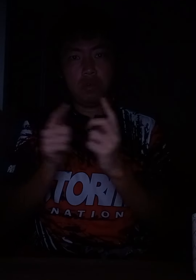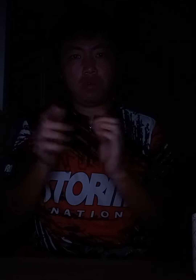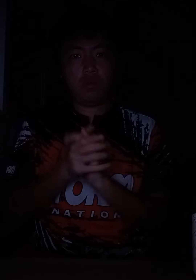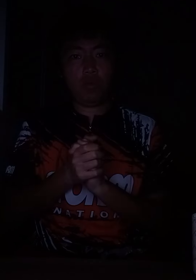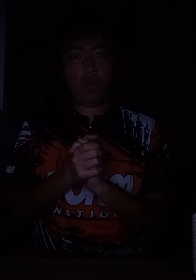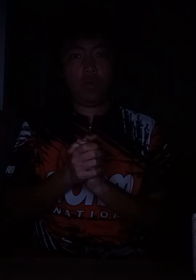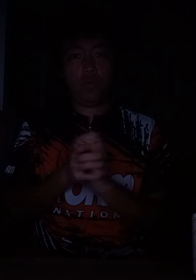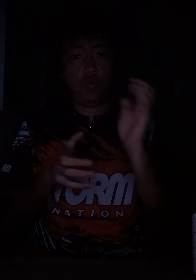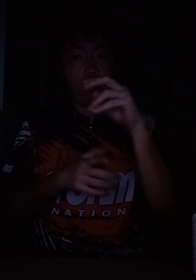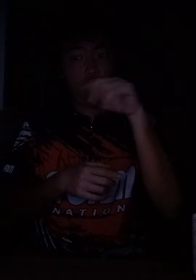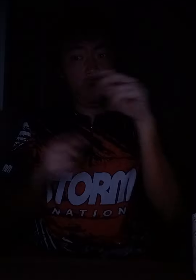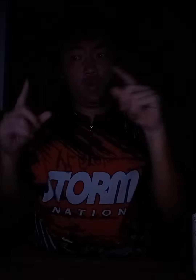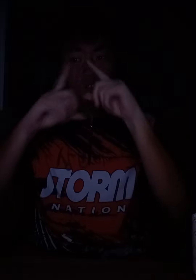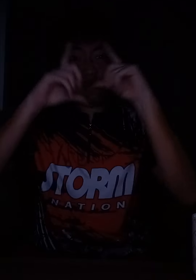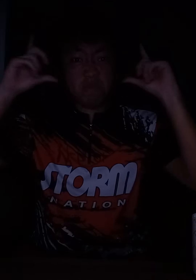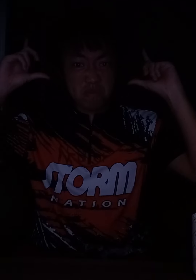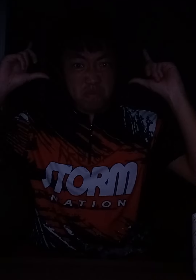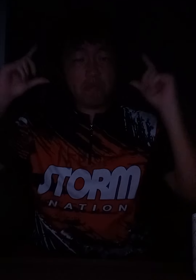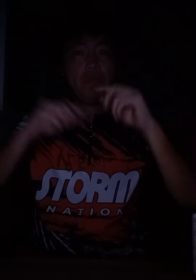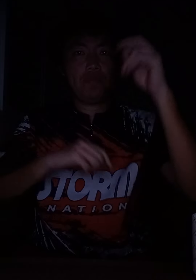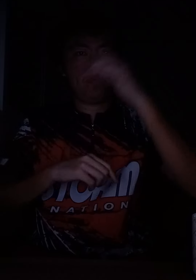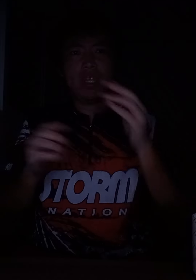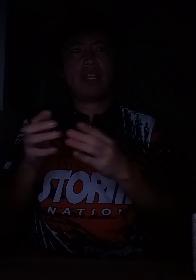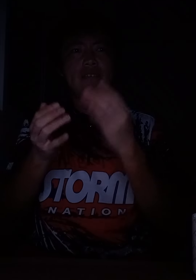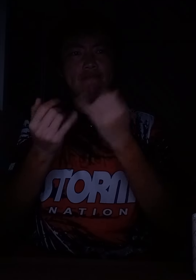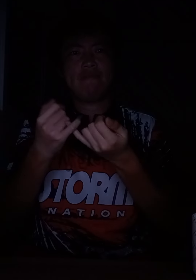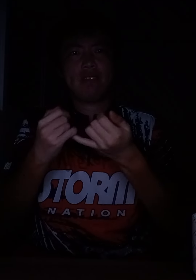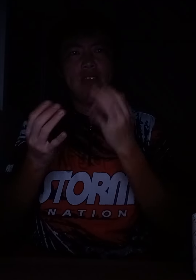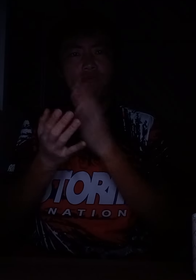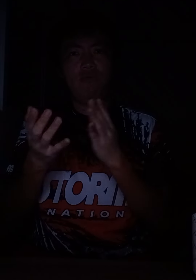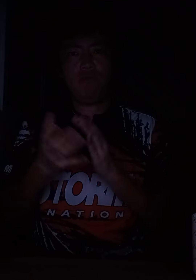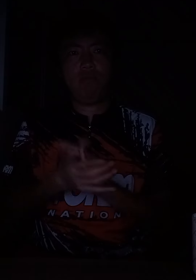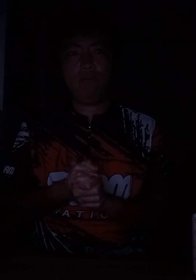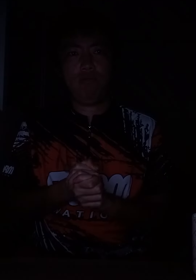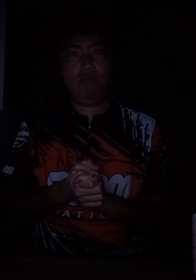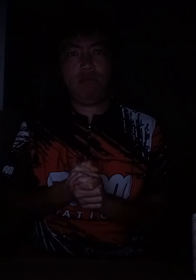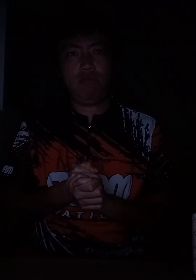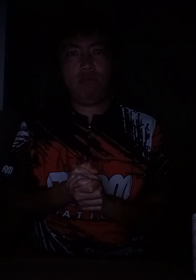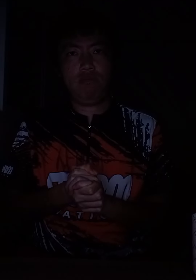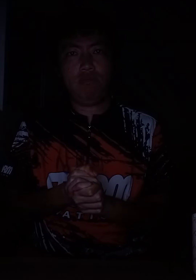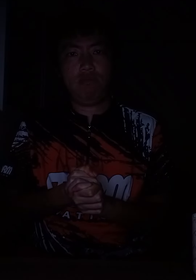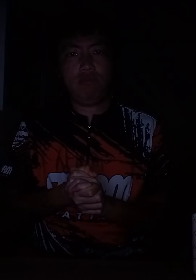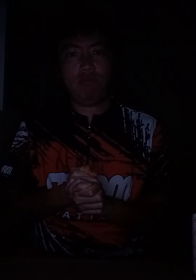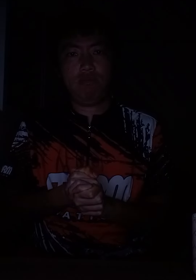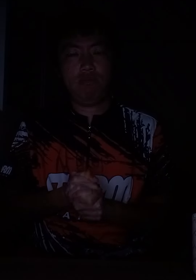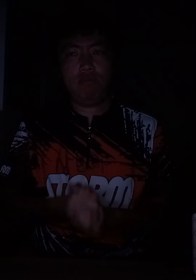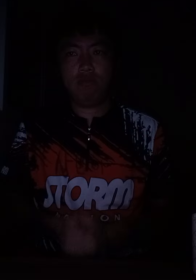상황. 대중교통 마스크 착용은 선택이 아닌 의무입니다. MBN 뉴스 정태진입니다.